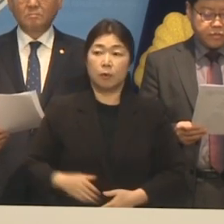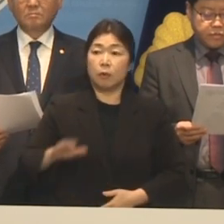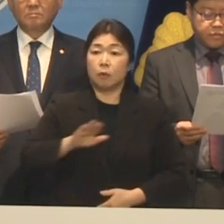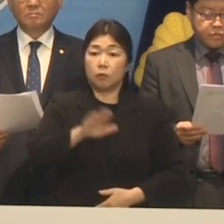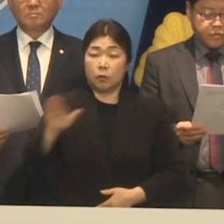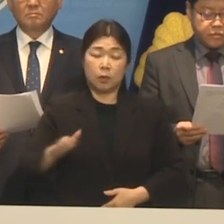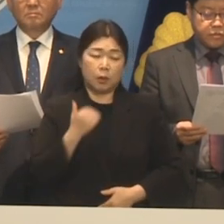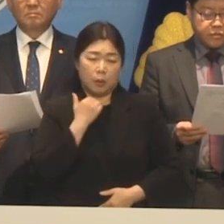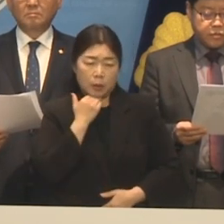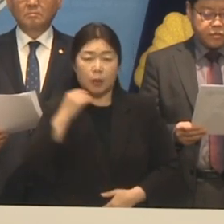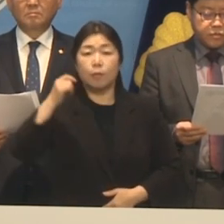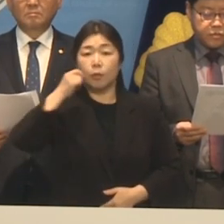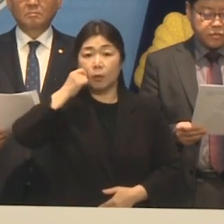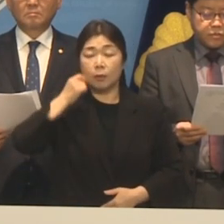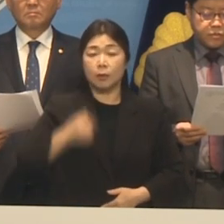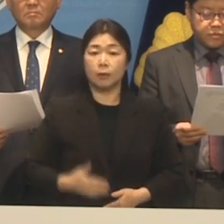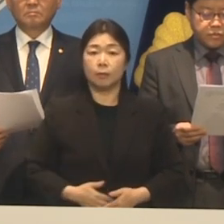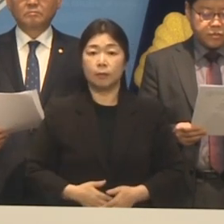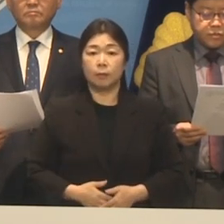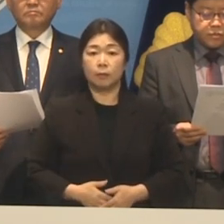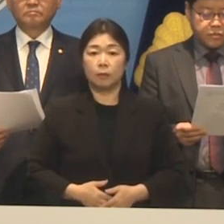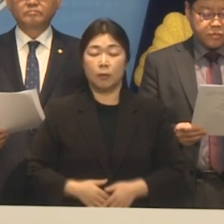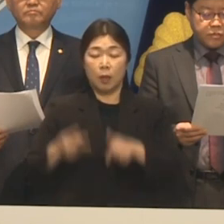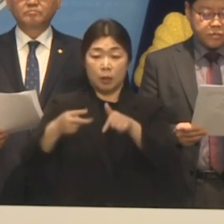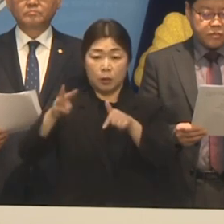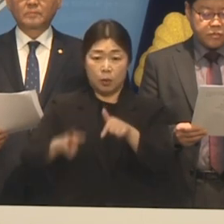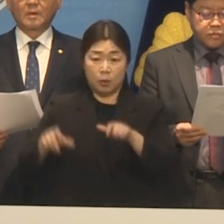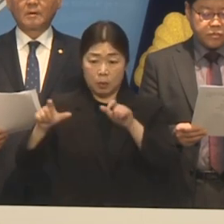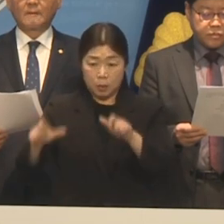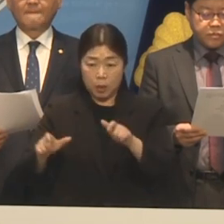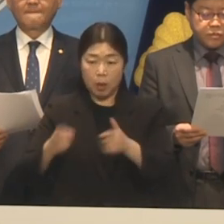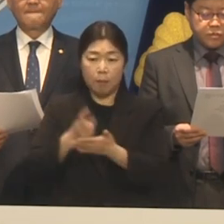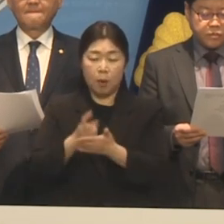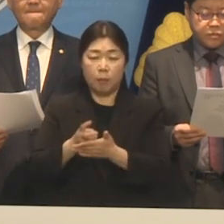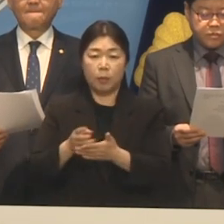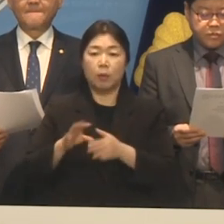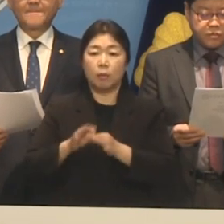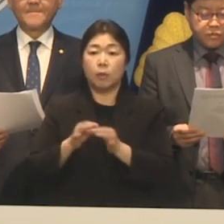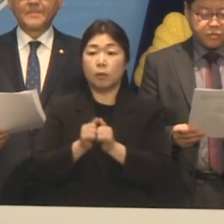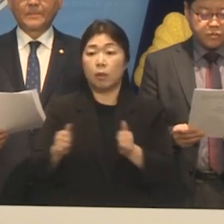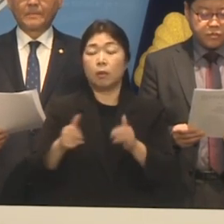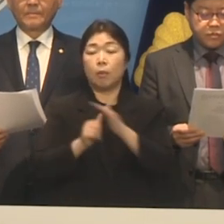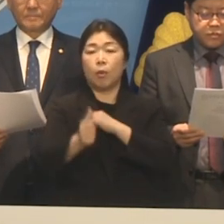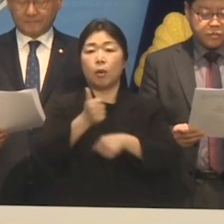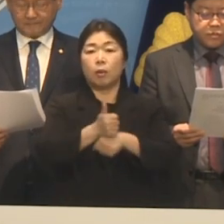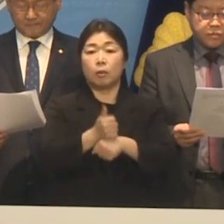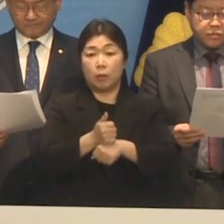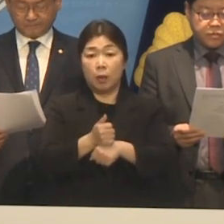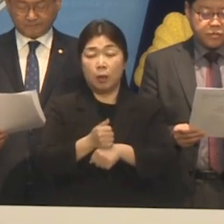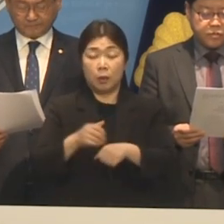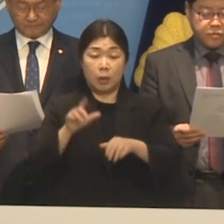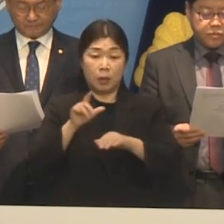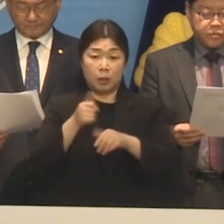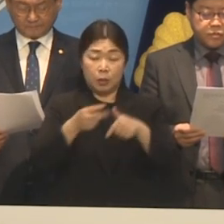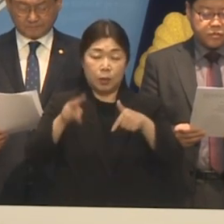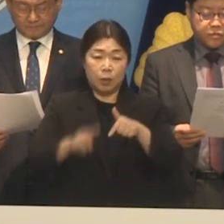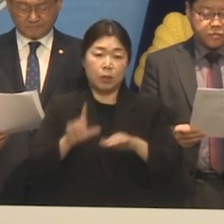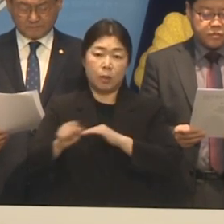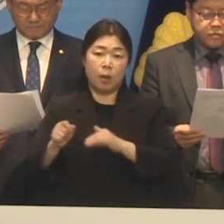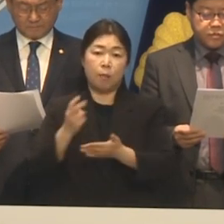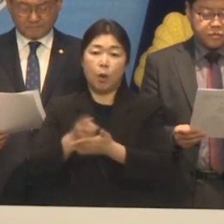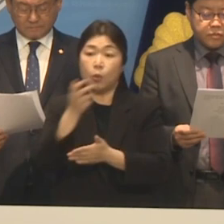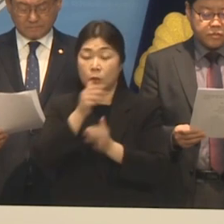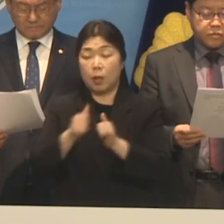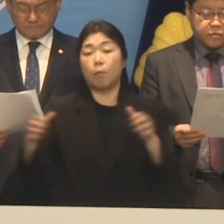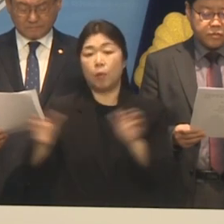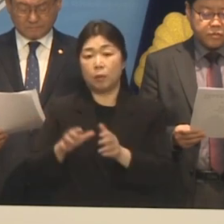이상 기다릴 수 없습니다 우리 인천지역 법조계를 대표하는 인천 지방 변호사회는 국제 국회 법제